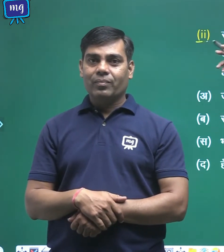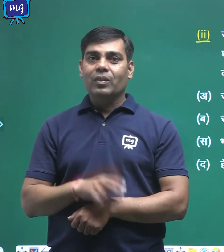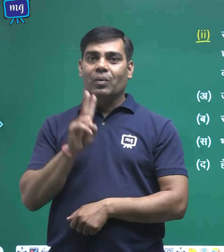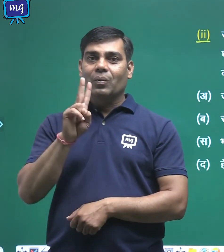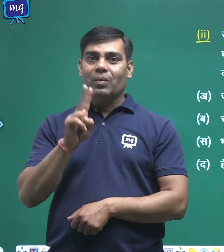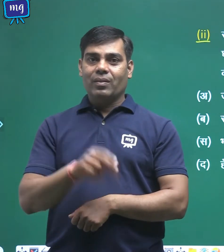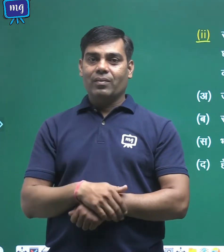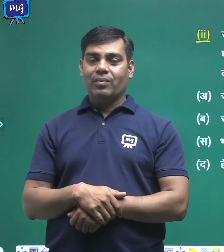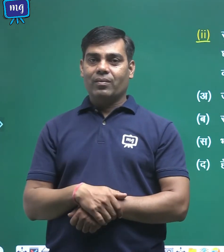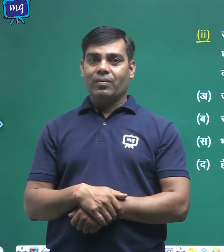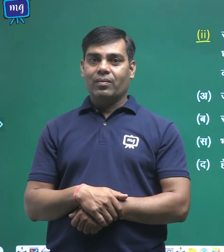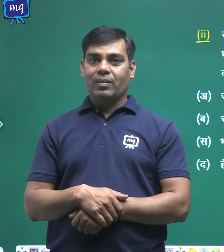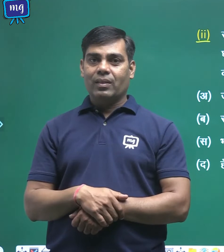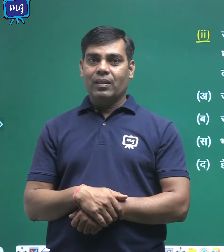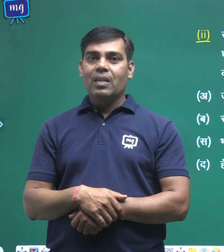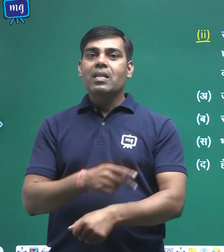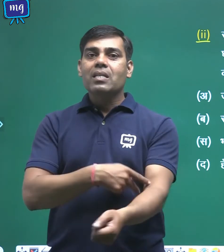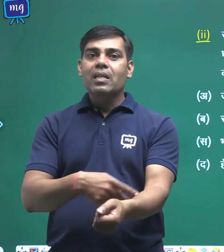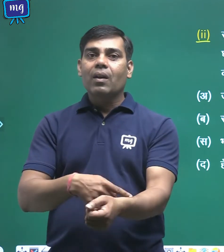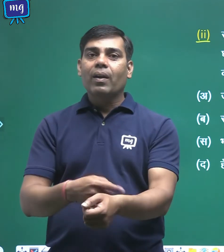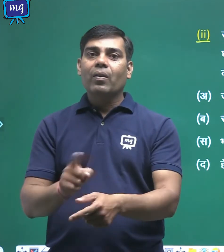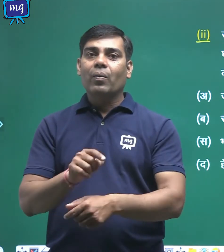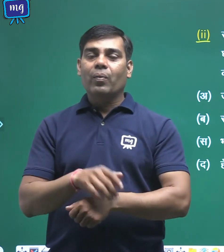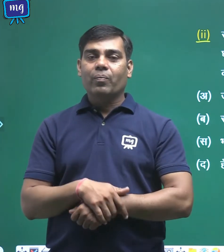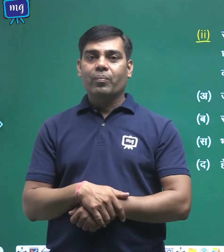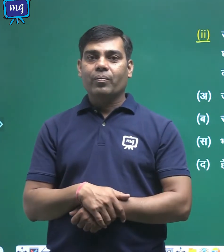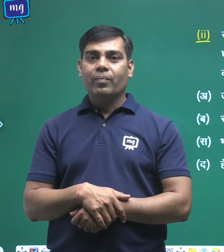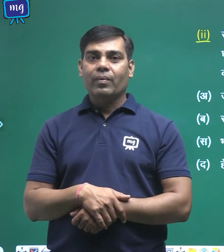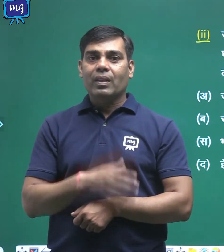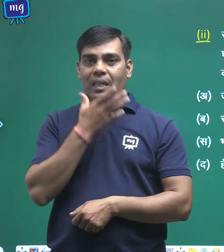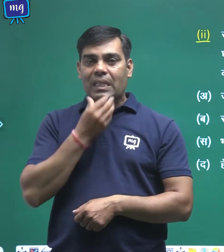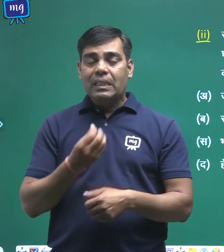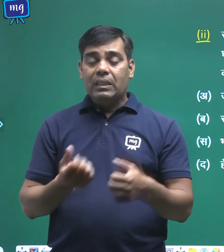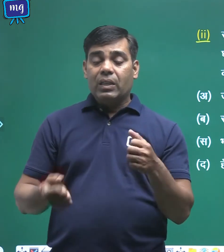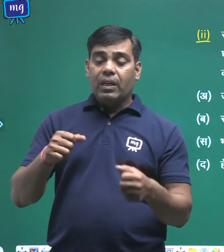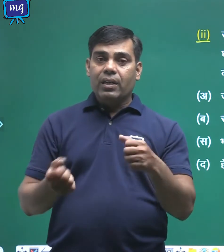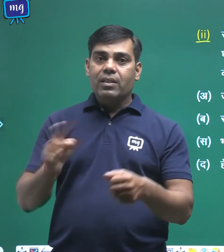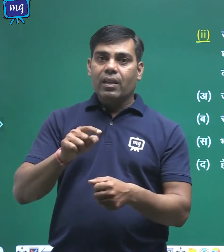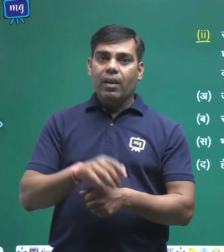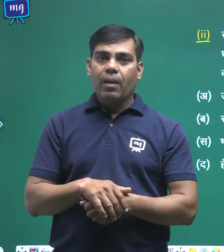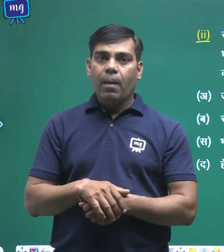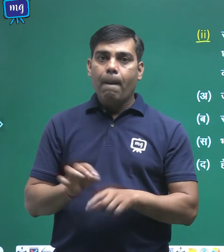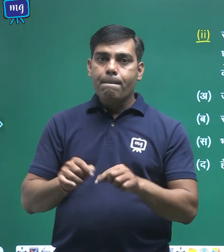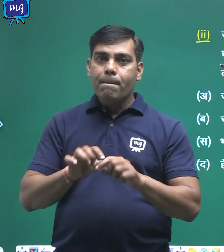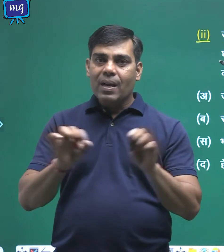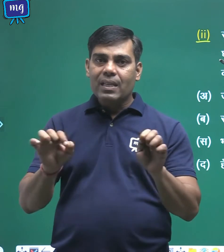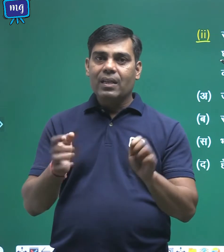दूसरा, सेगाबाई को ट्रक से बांधकर